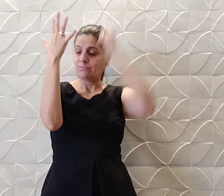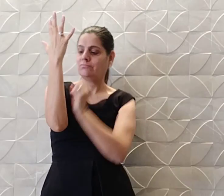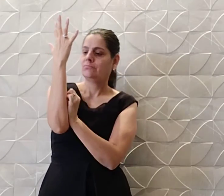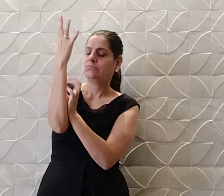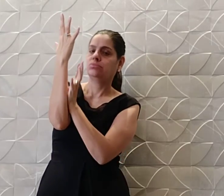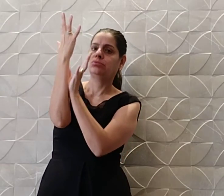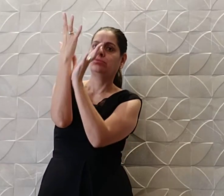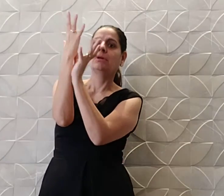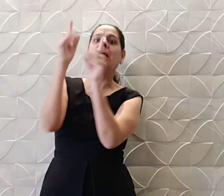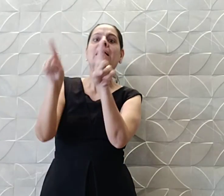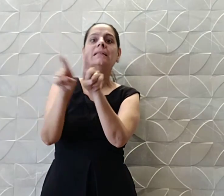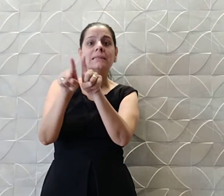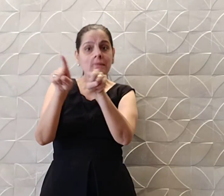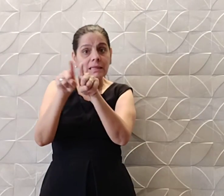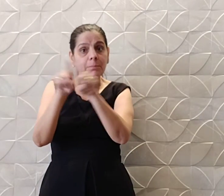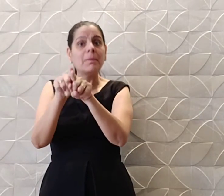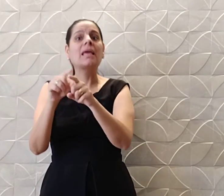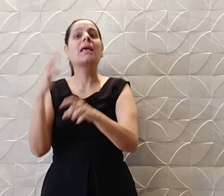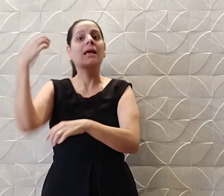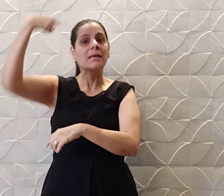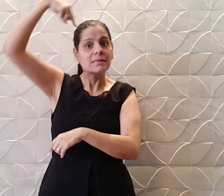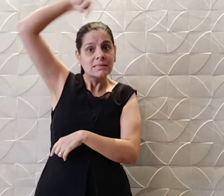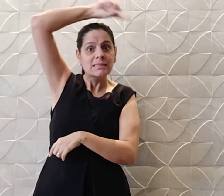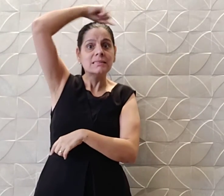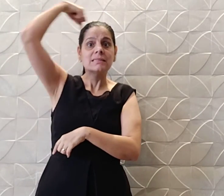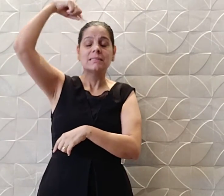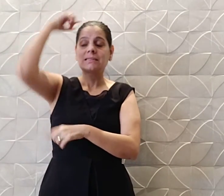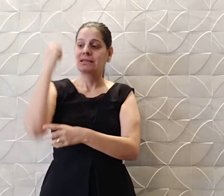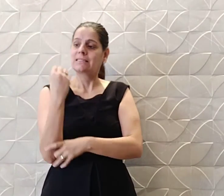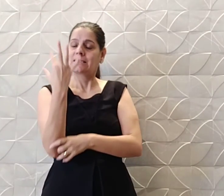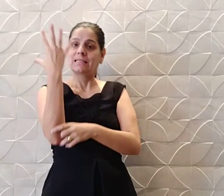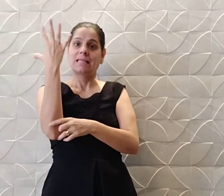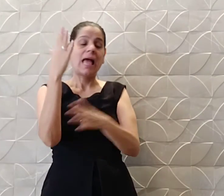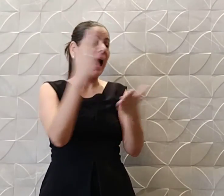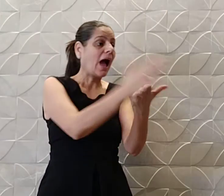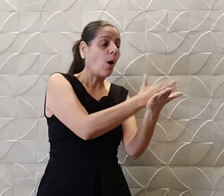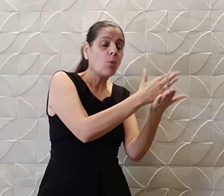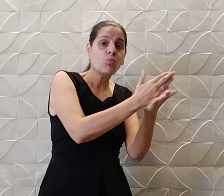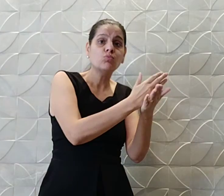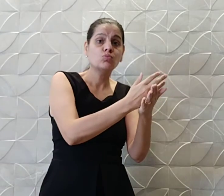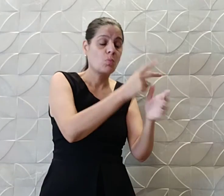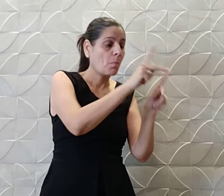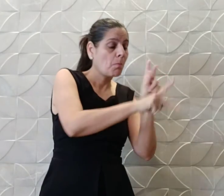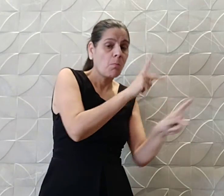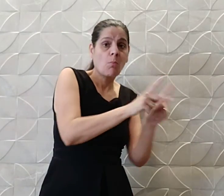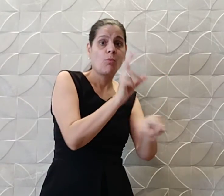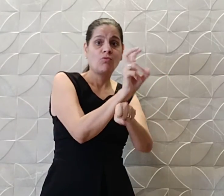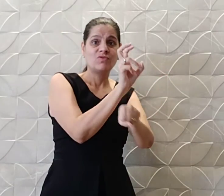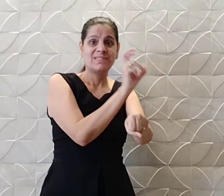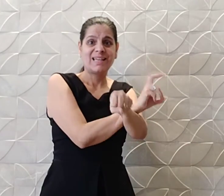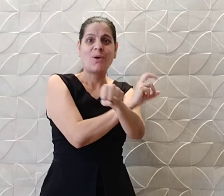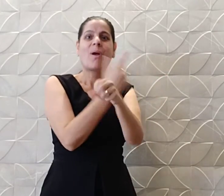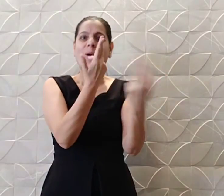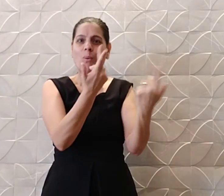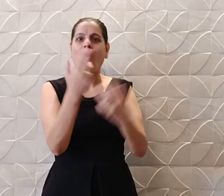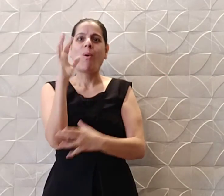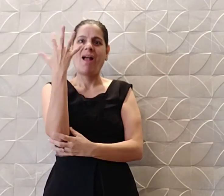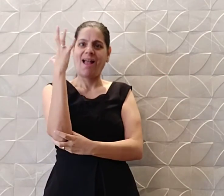Mas alguns desses ramos, alguns do povo de Israel foram cortados. E vocês, gentios, que